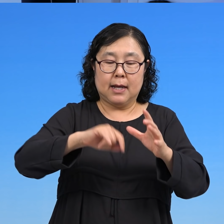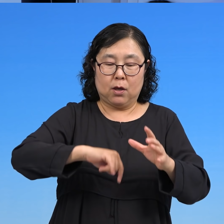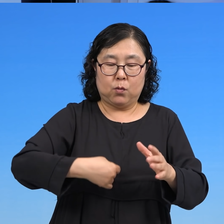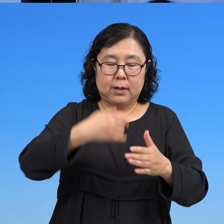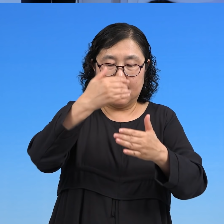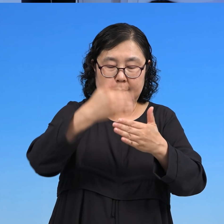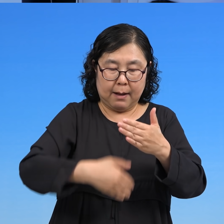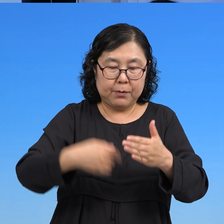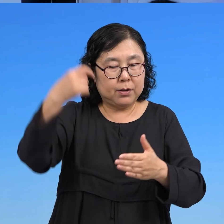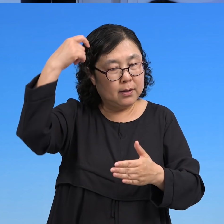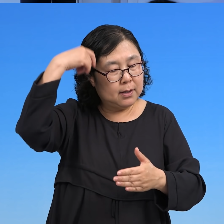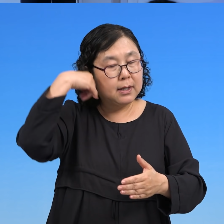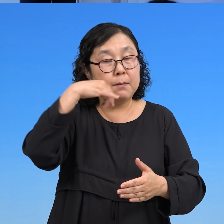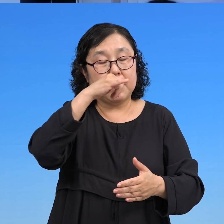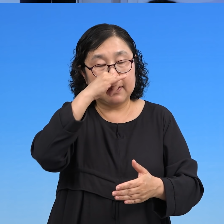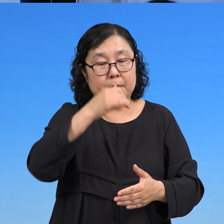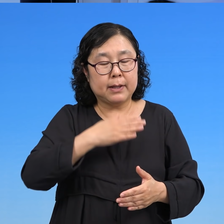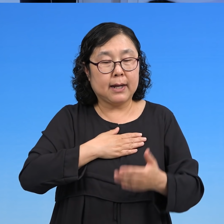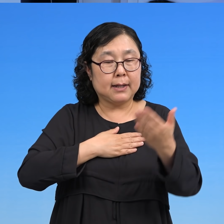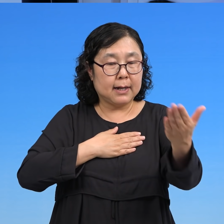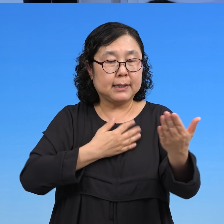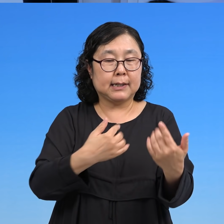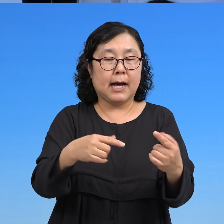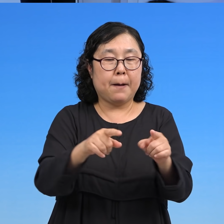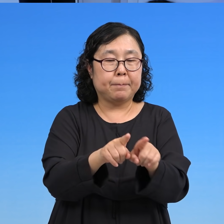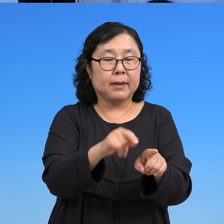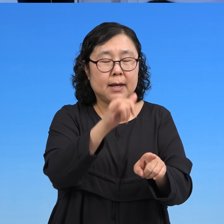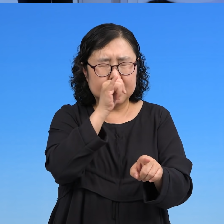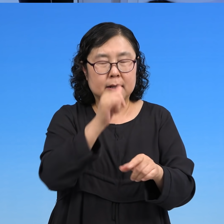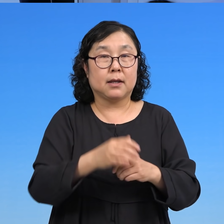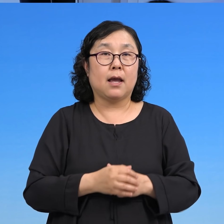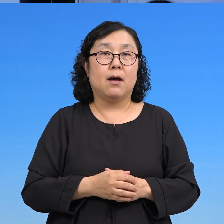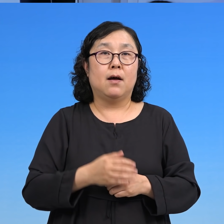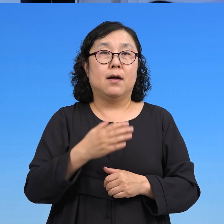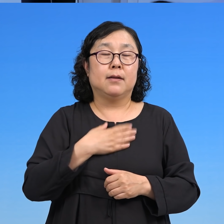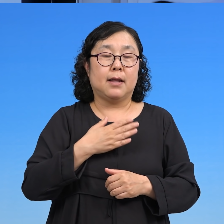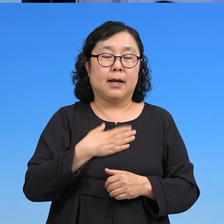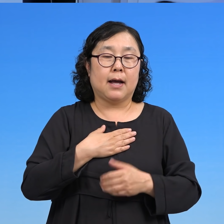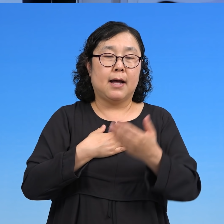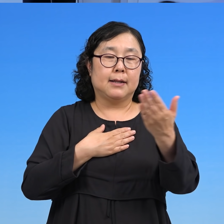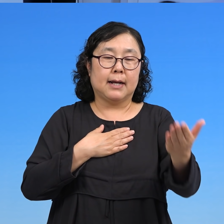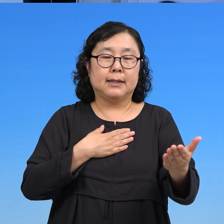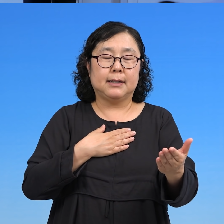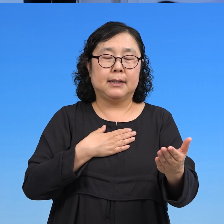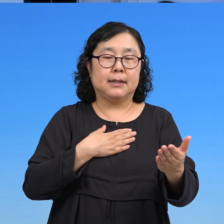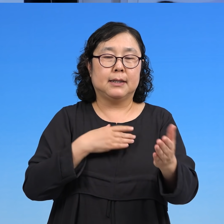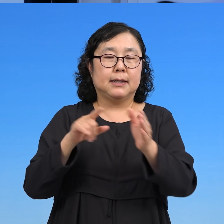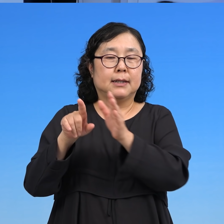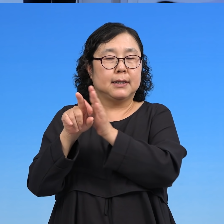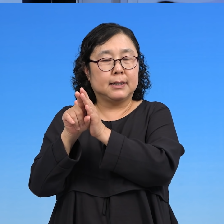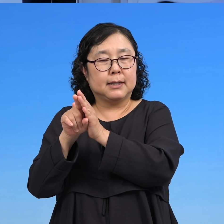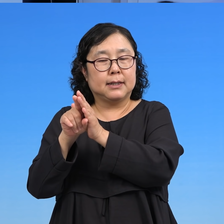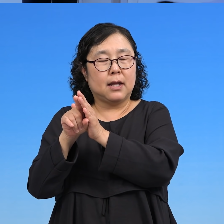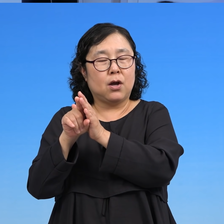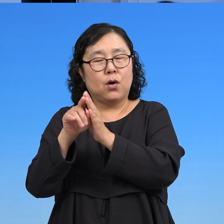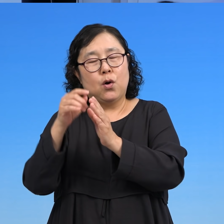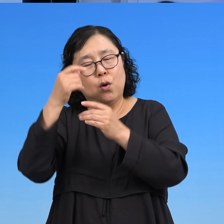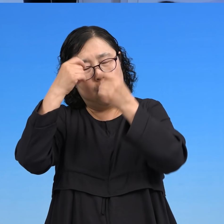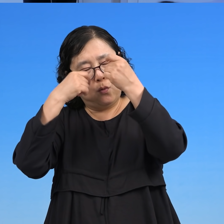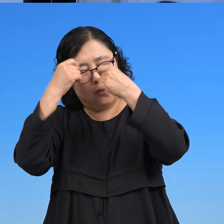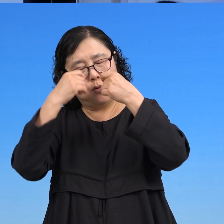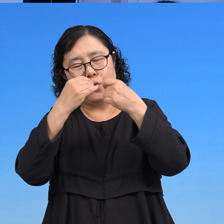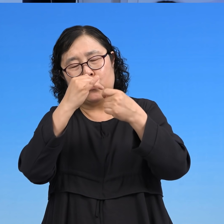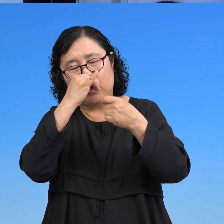혼자 남은 듯하다면 내가 당신과 있어 줄게요. 제가 당신이 기대어 울 수 있는 어깨가